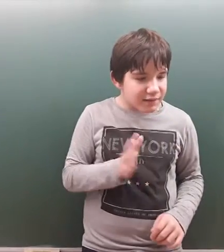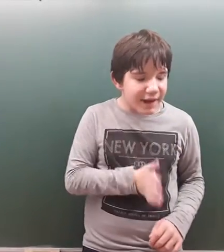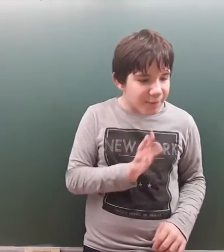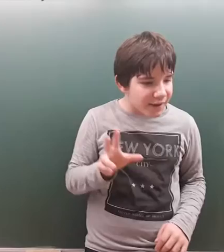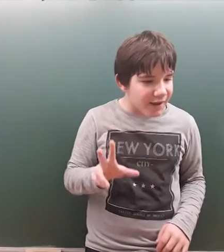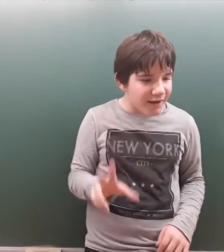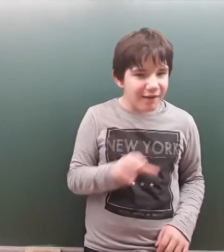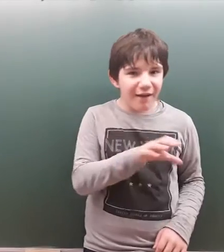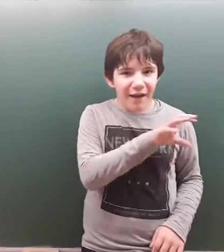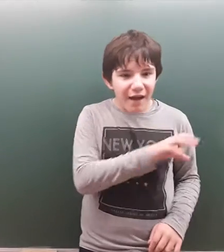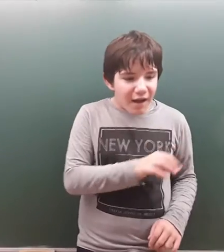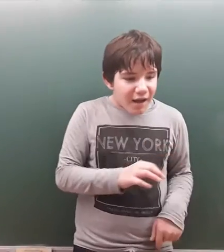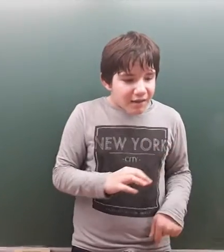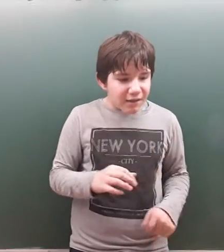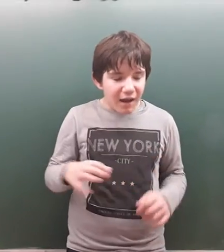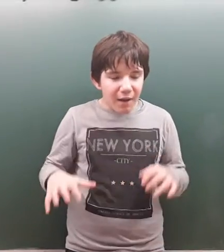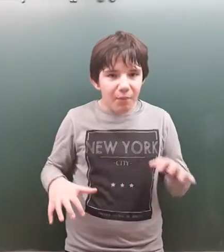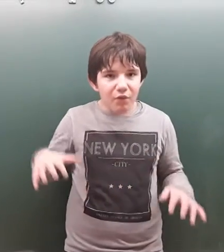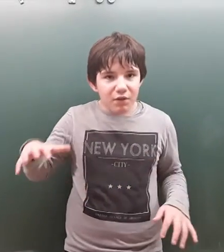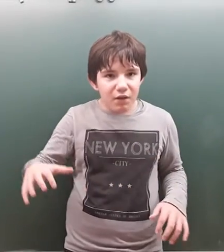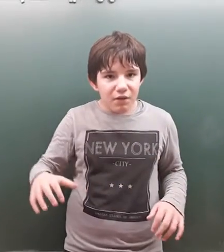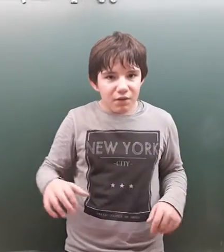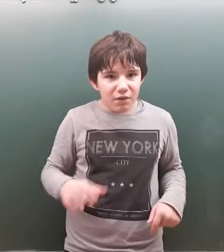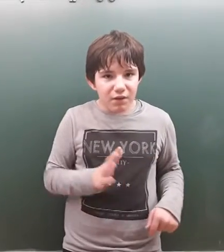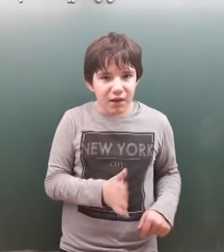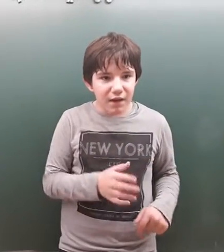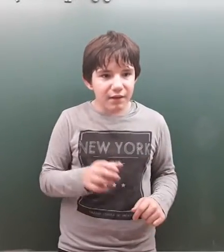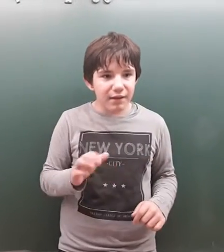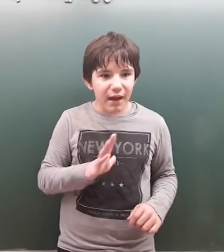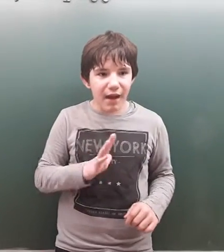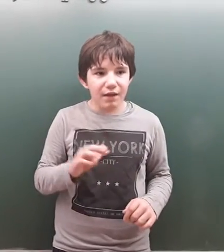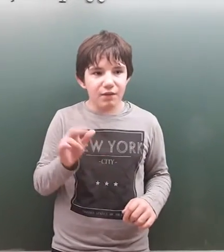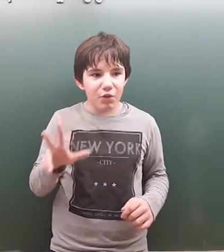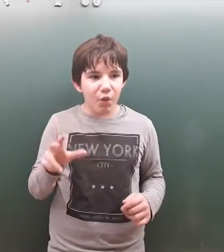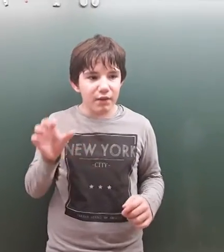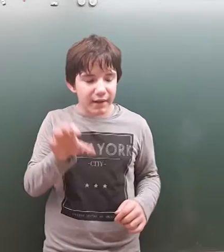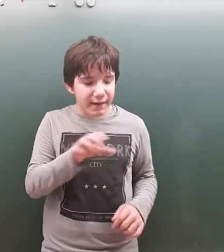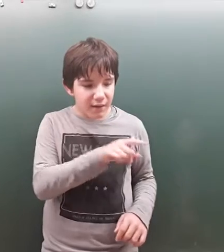Cerbères, c'est un monstre chien qui a trois têtes.